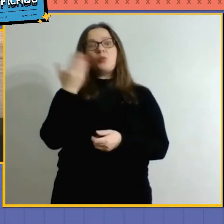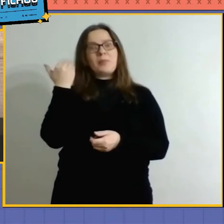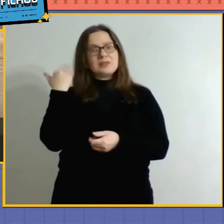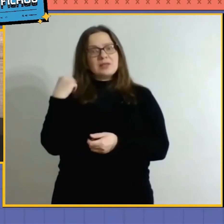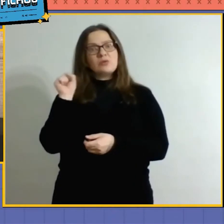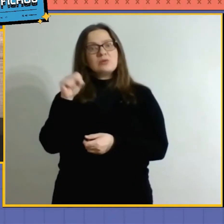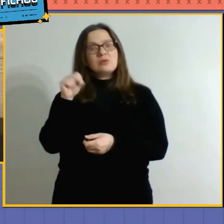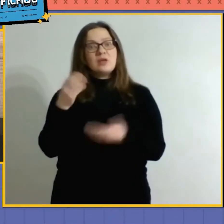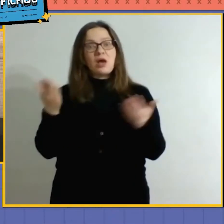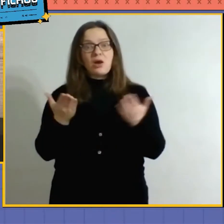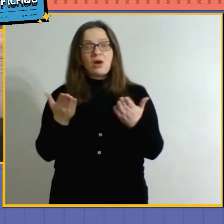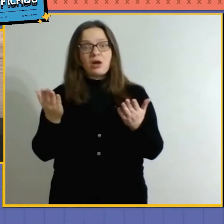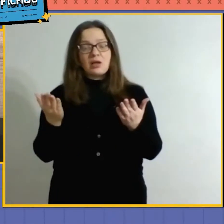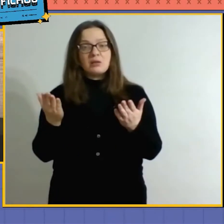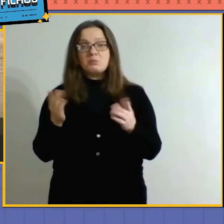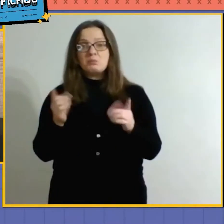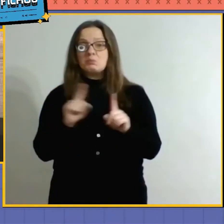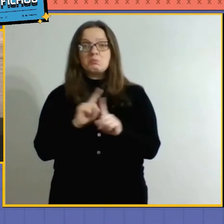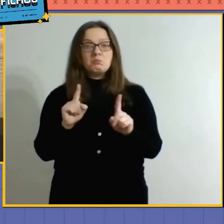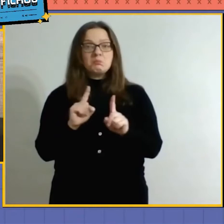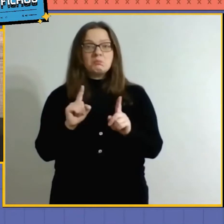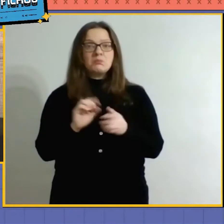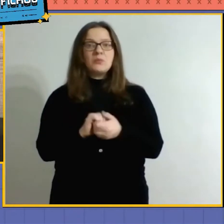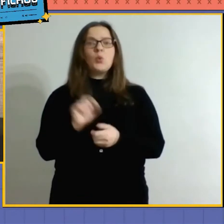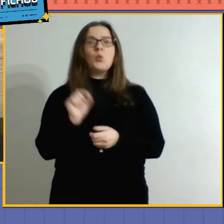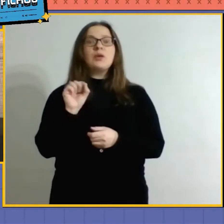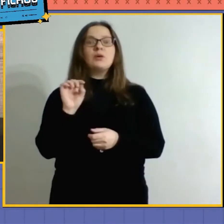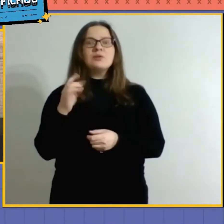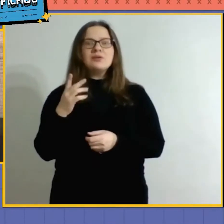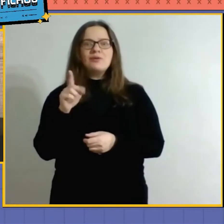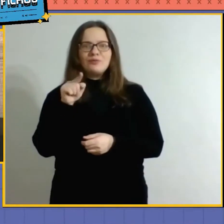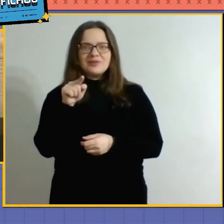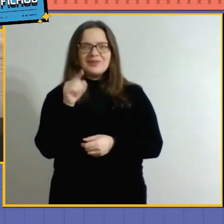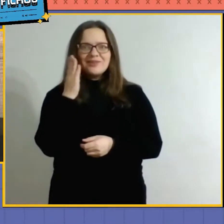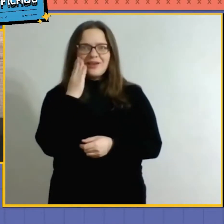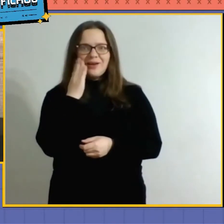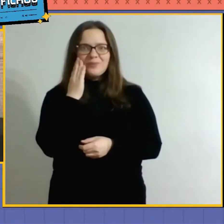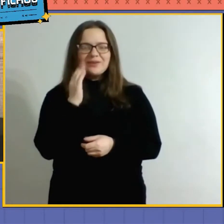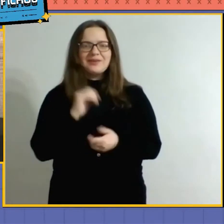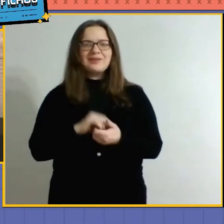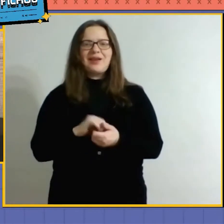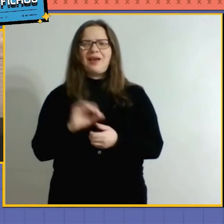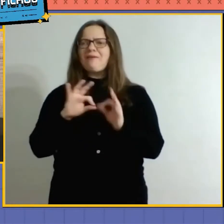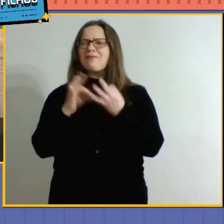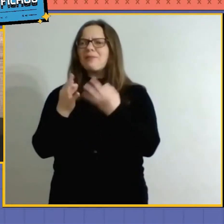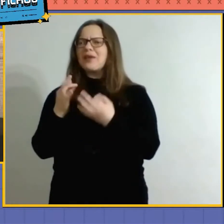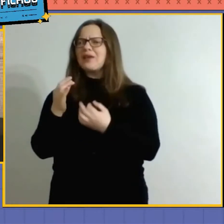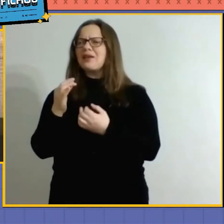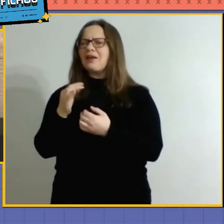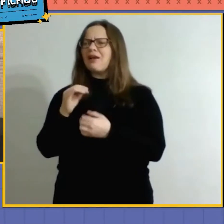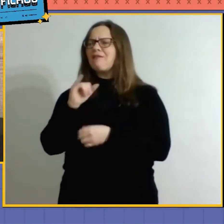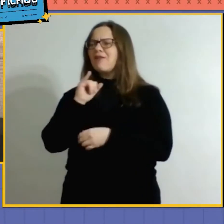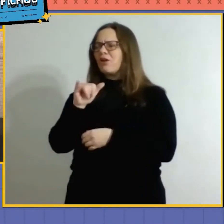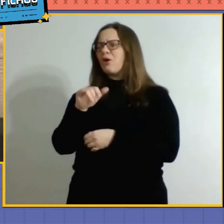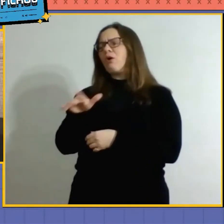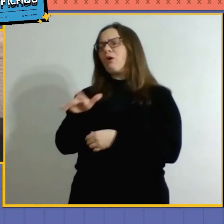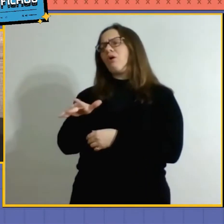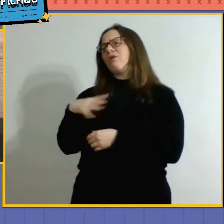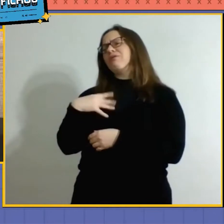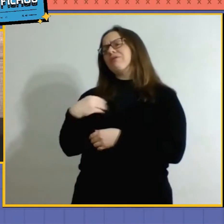quietinho sabe que aconteceu adolescente e os pais chegaram para ele falar assim olha filho